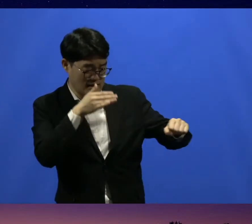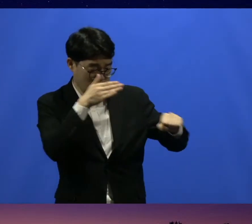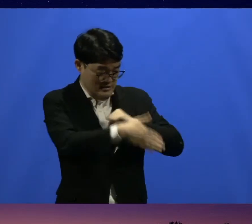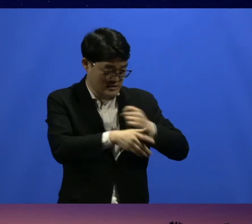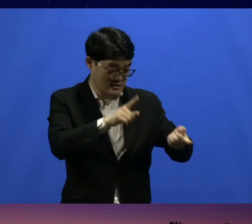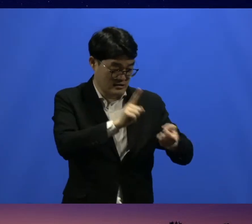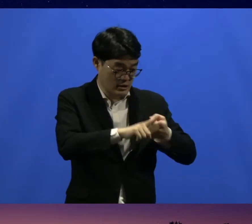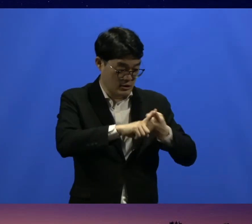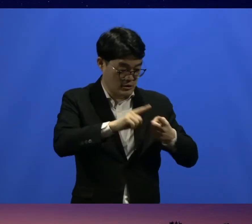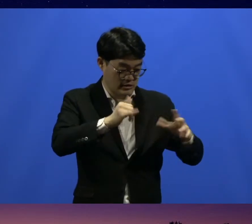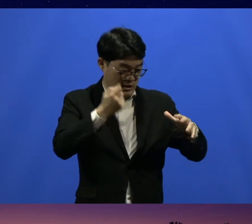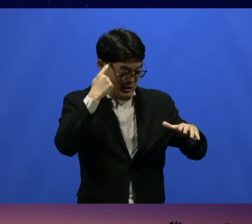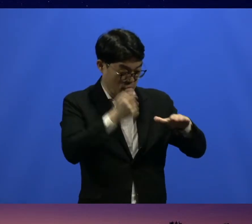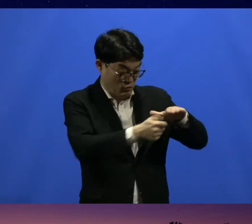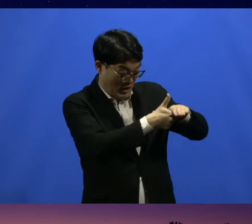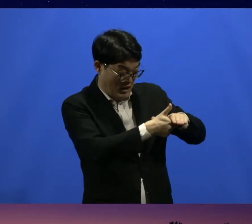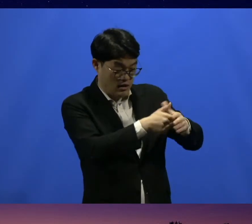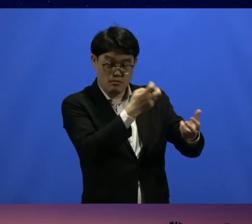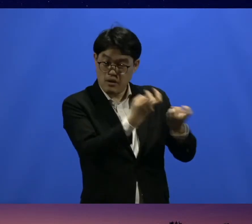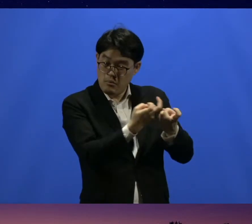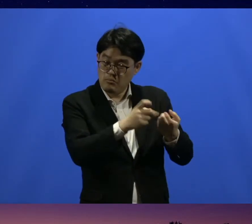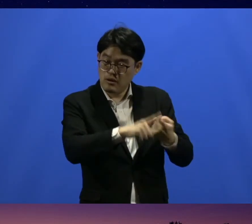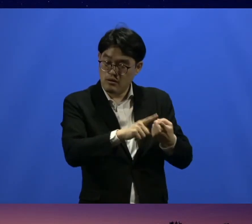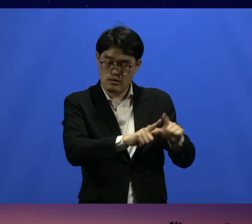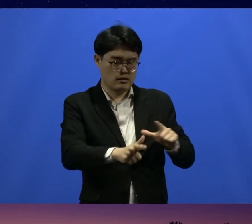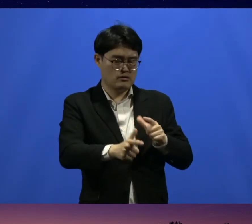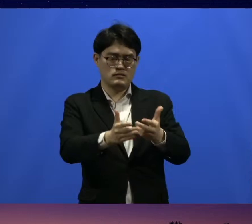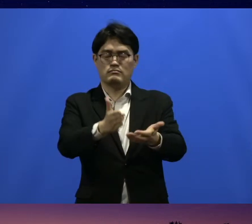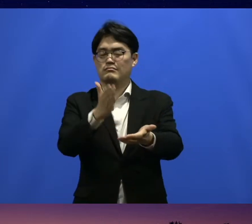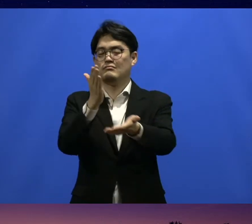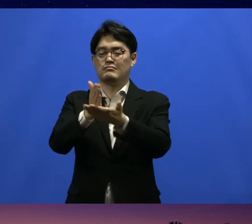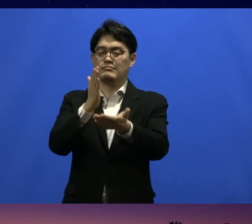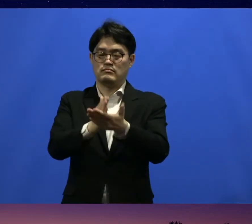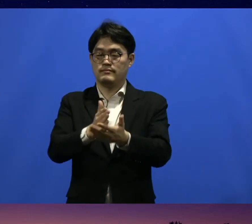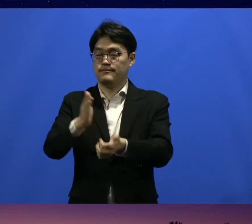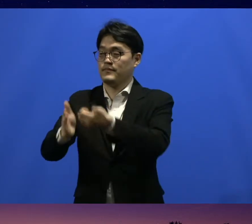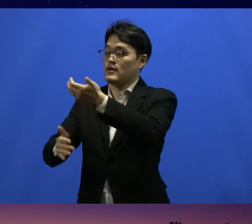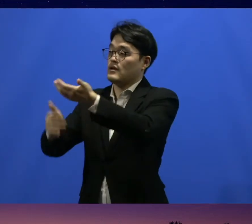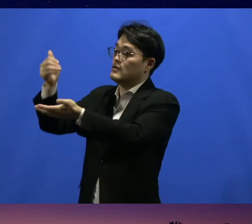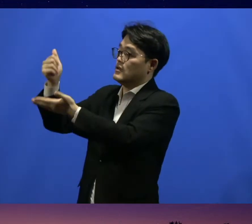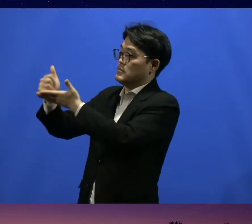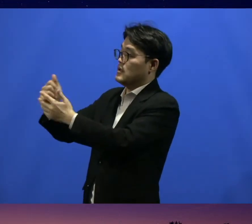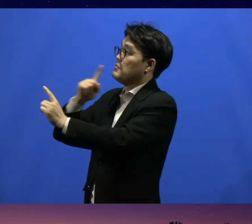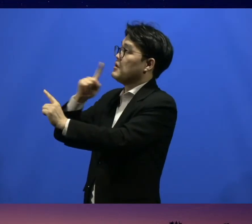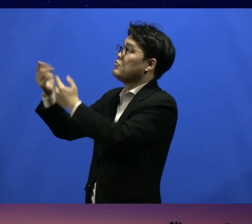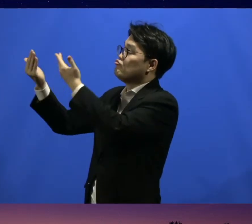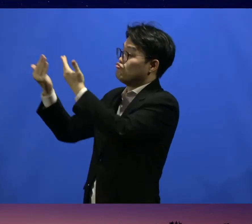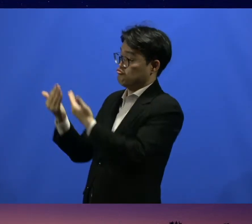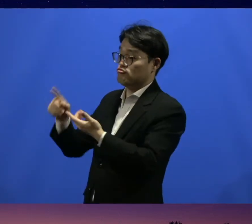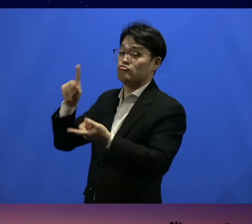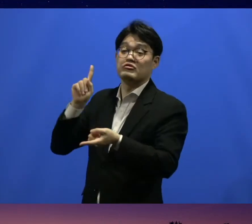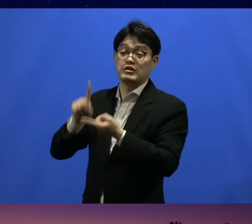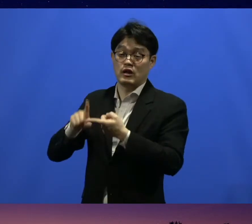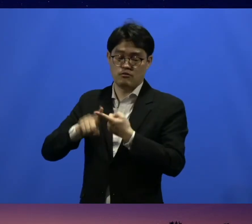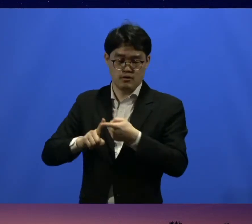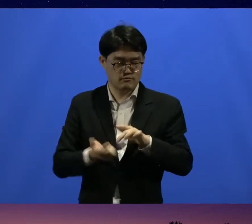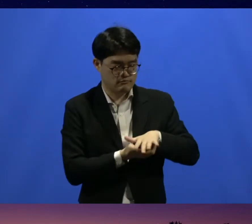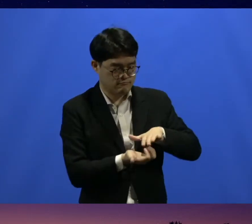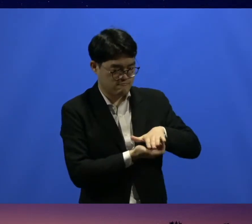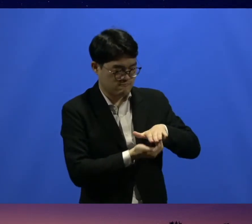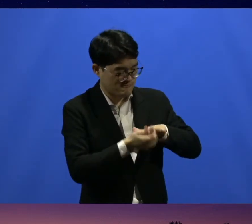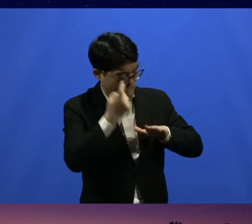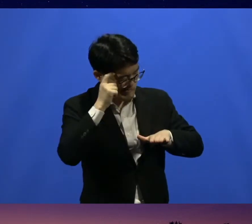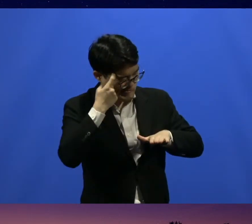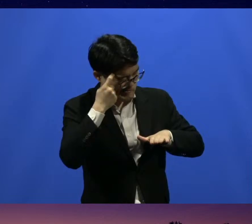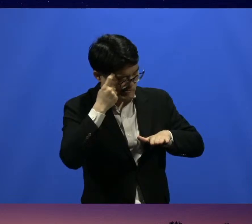하시고 세상에 주는 어떤 그런 처세술로 살지 않게 하여 주시고 플러스 마이너스의 계산의 실력을 따라 살지